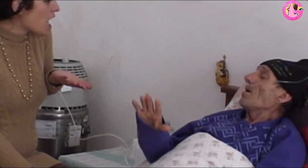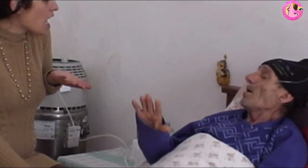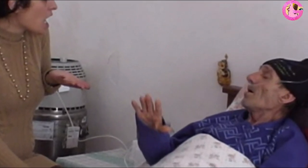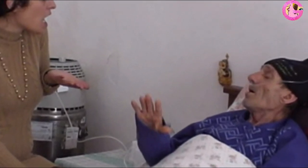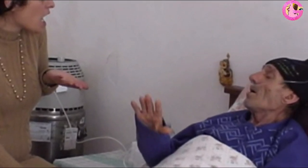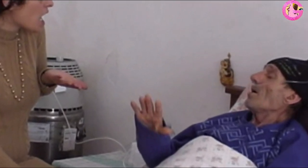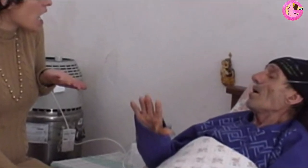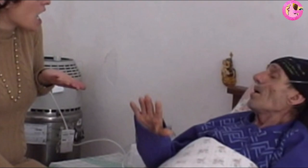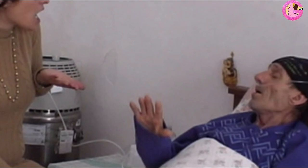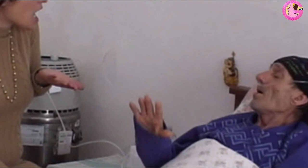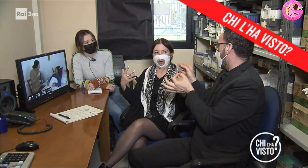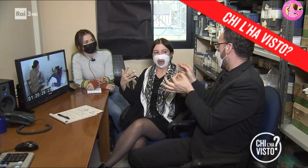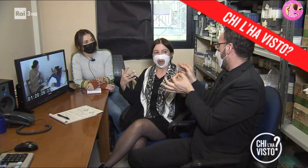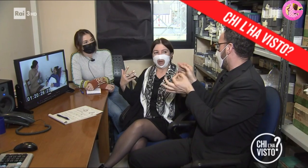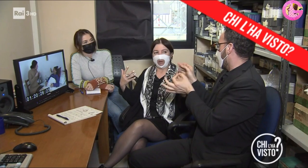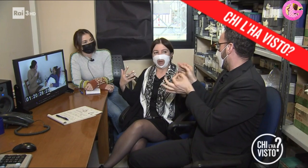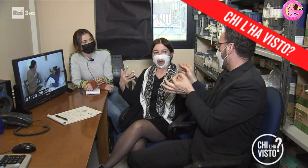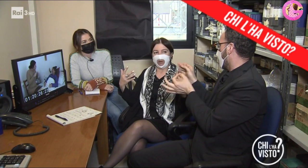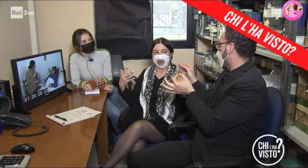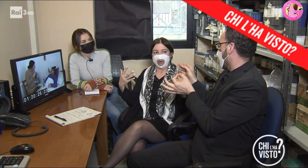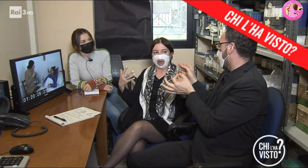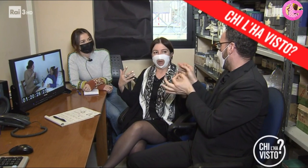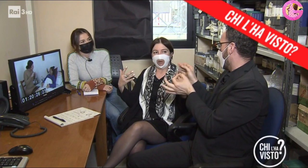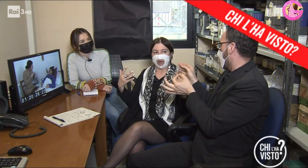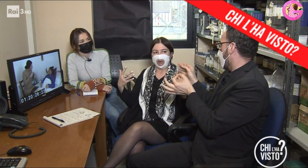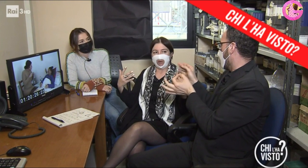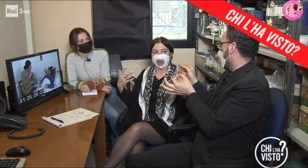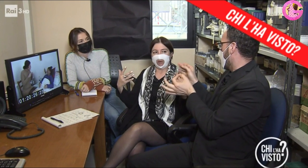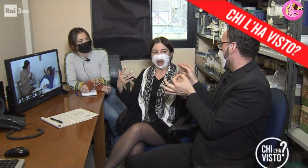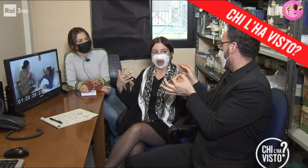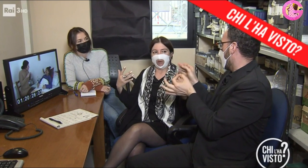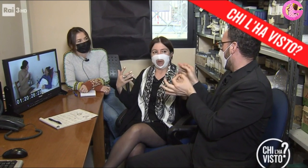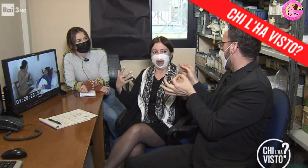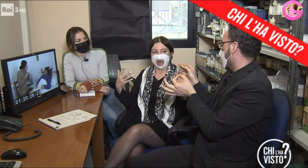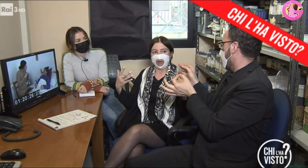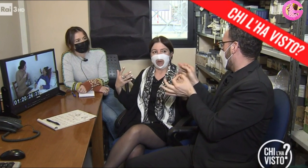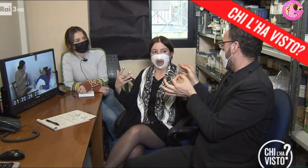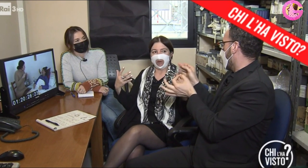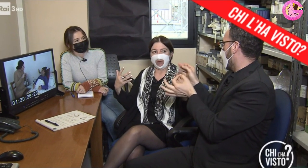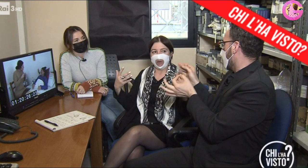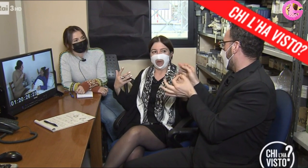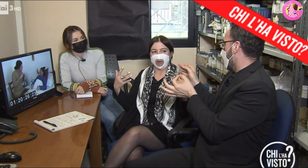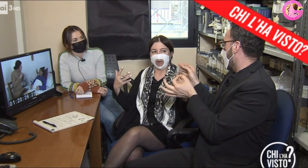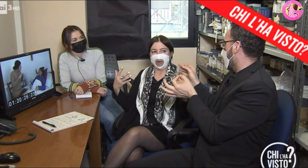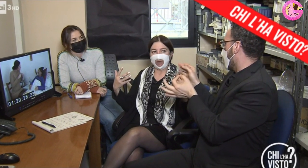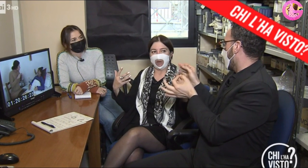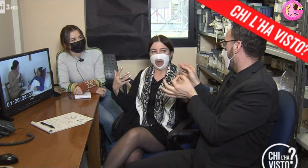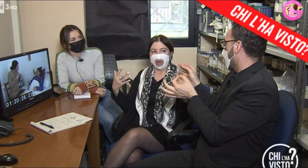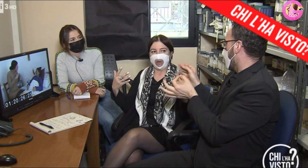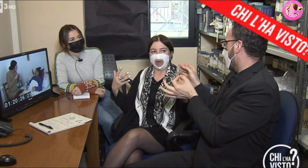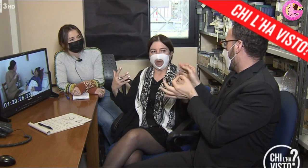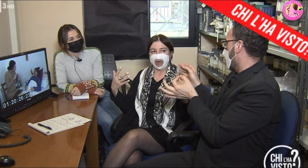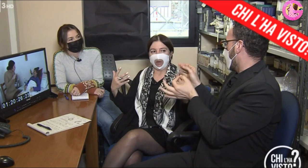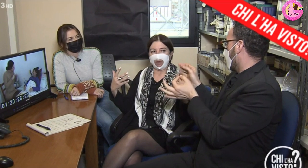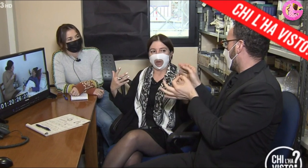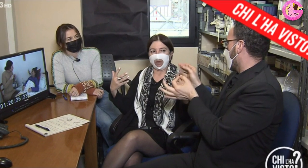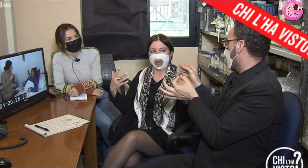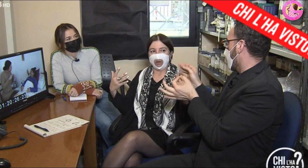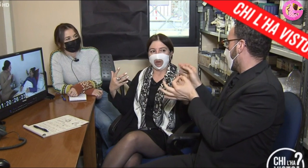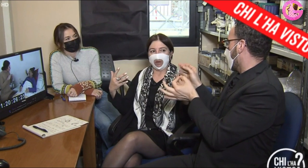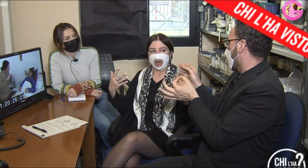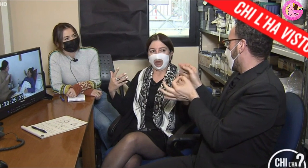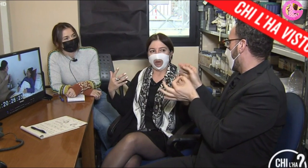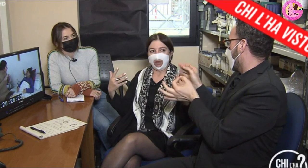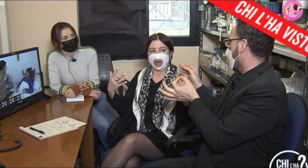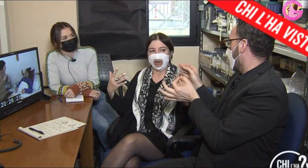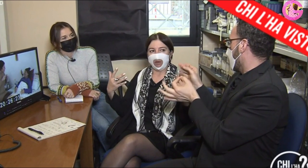Chi l'ha visto ha arruolato l'esperta RAI Laura Santarelli e Antonio Di Marco per capire se effettivamente l'interprete della procura ha